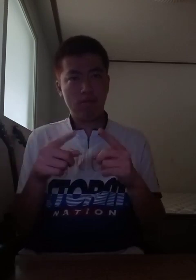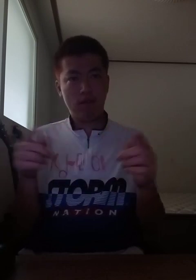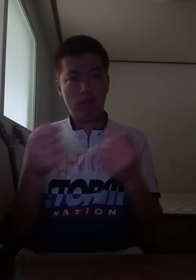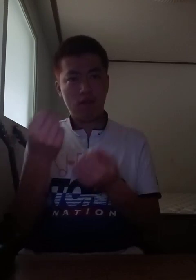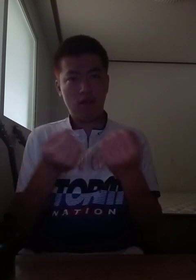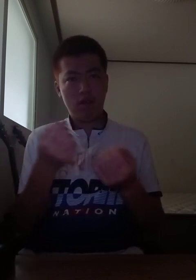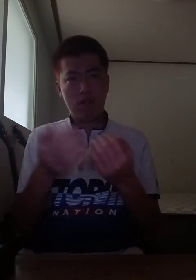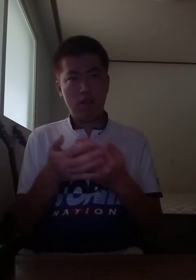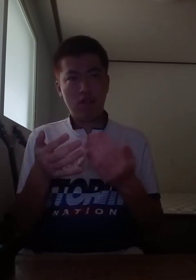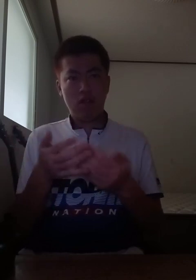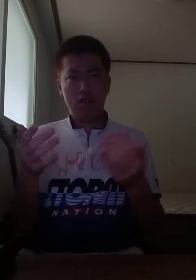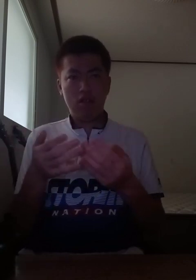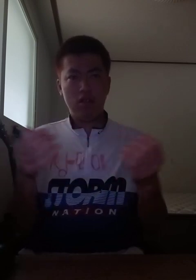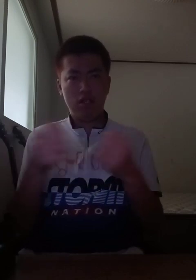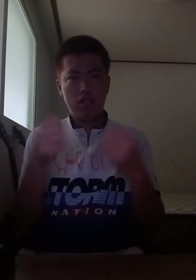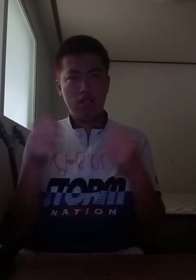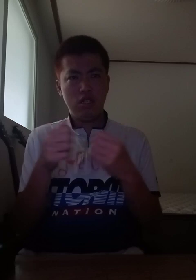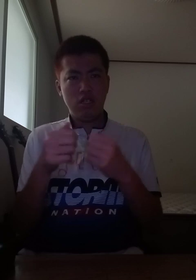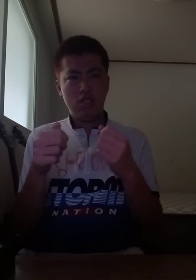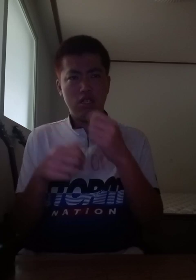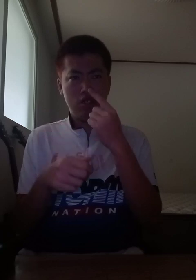없어서 보행자와 부딪히기 굉장히 쉬운 구조입니다.